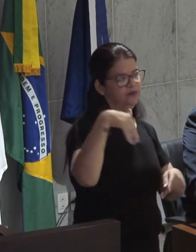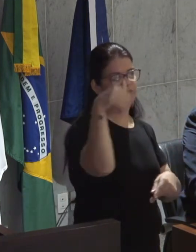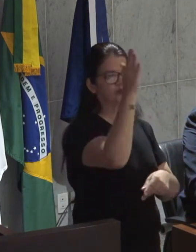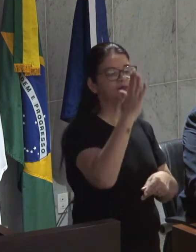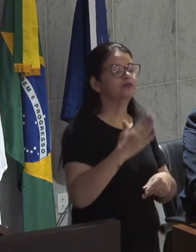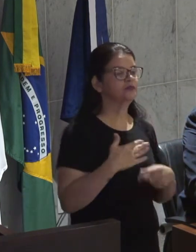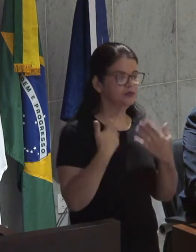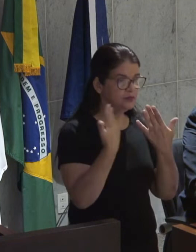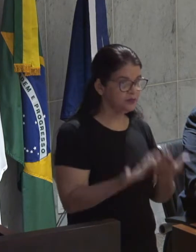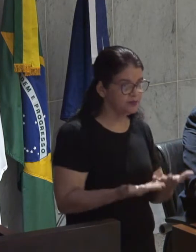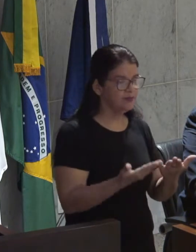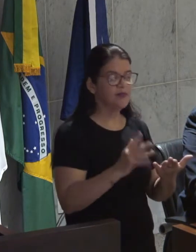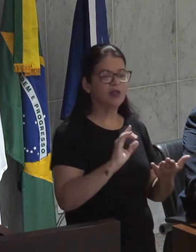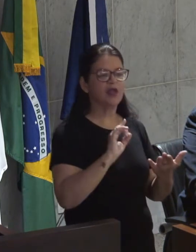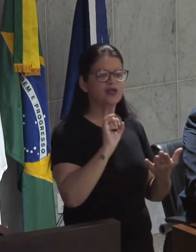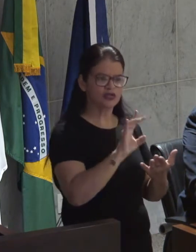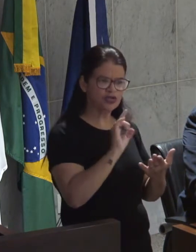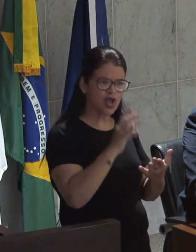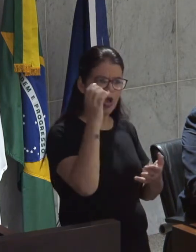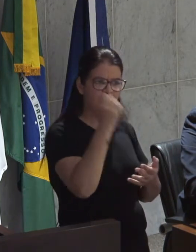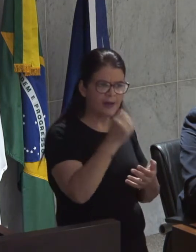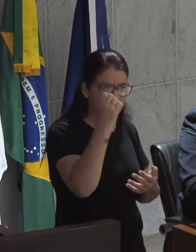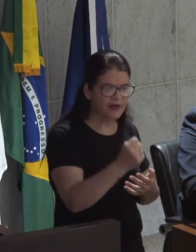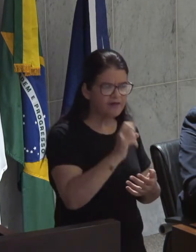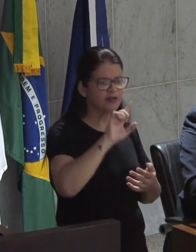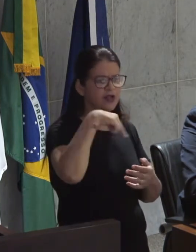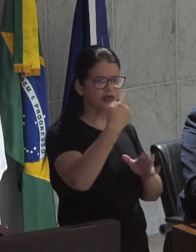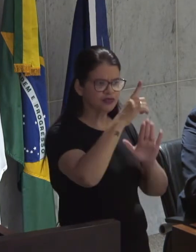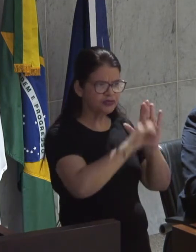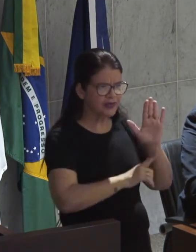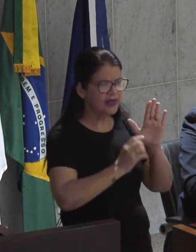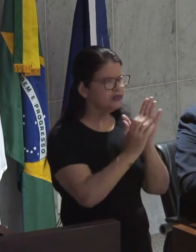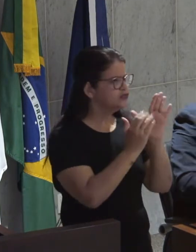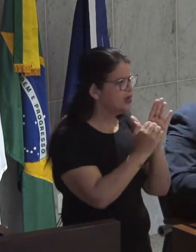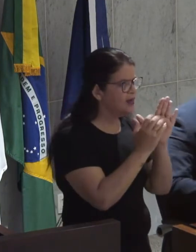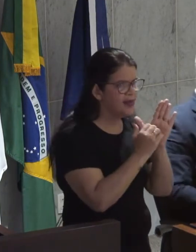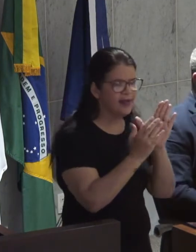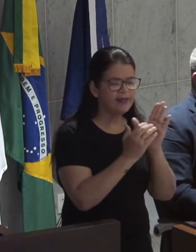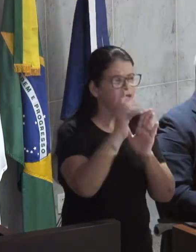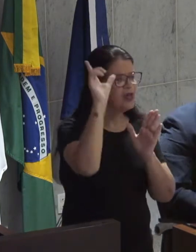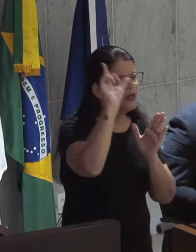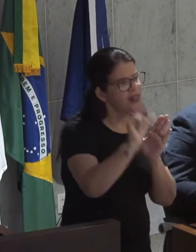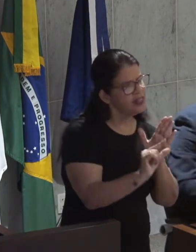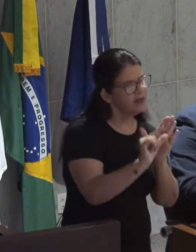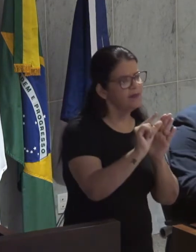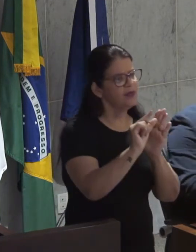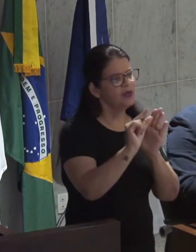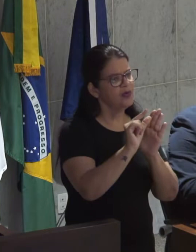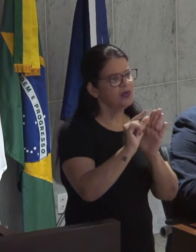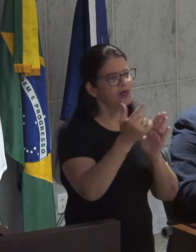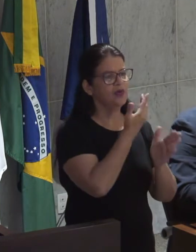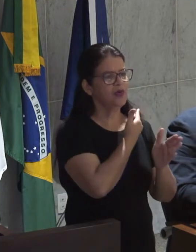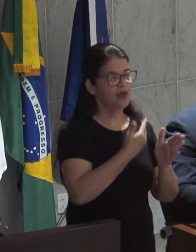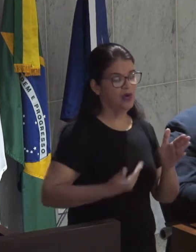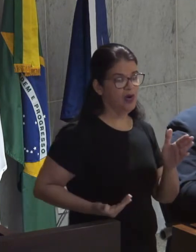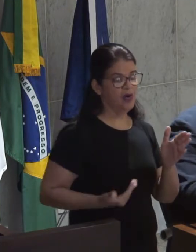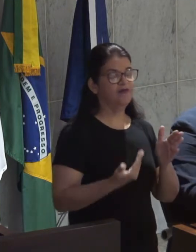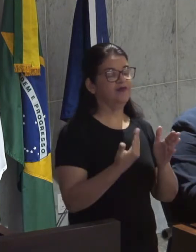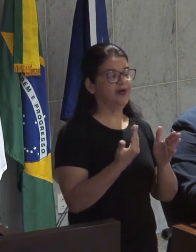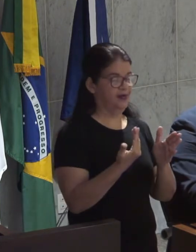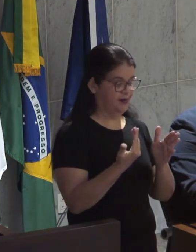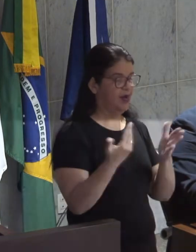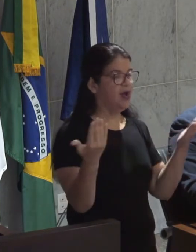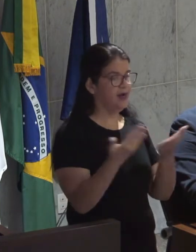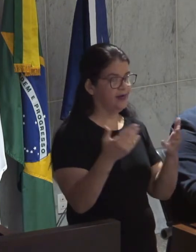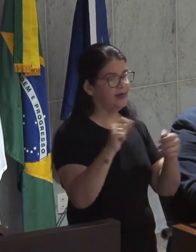brasileira. Não só a Previdência e outros direitos que estão sendo retirados e diminuídos desse governo que está